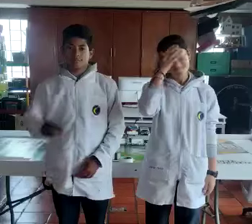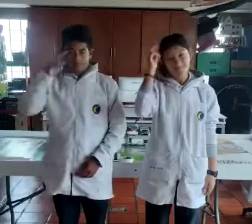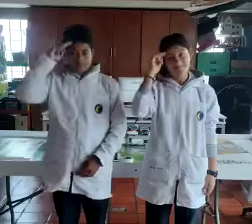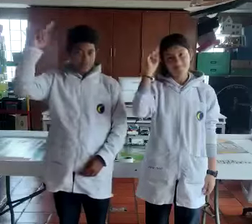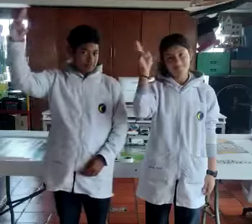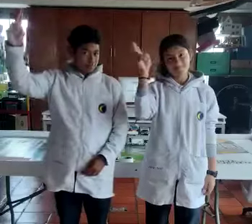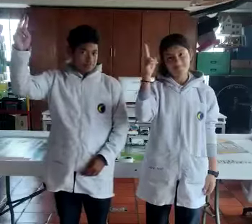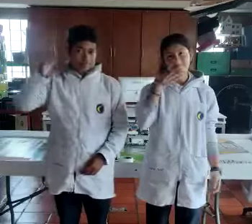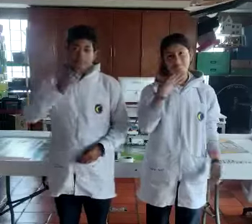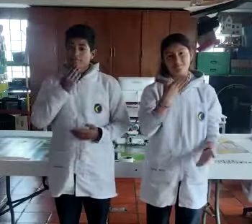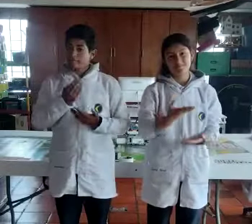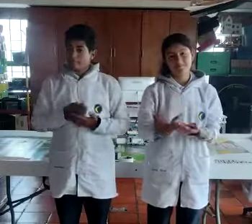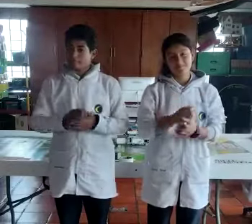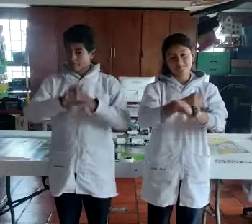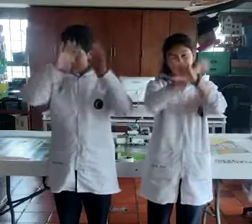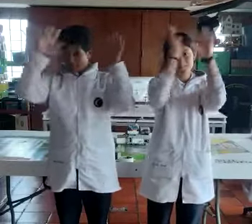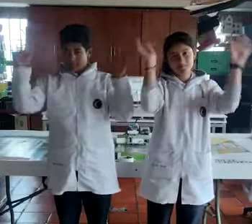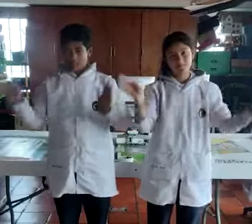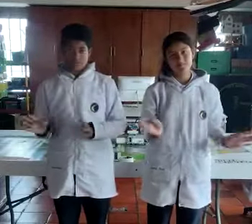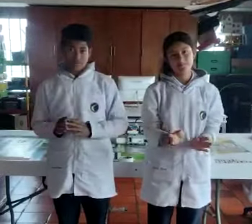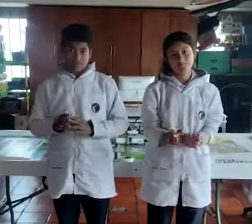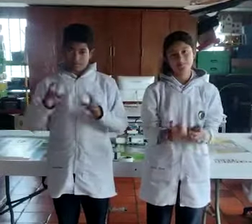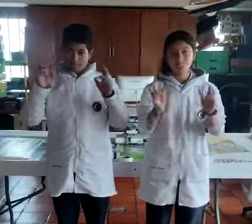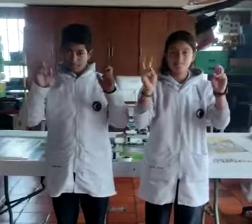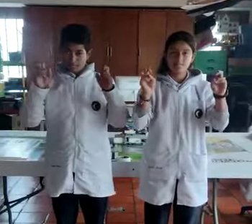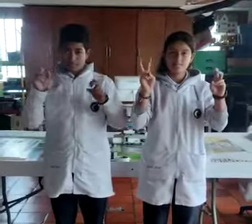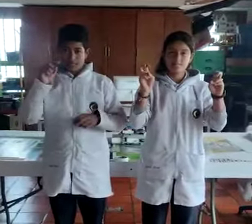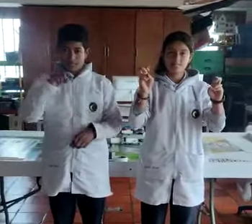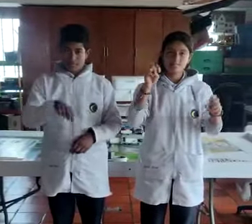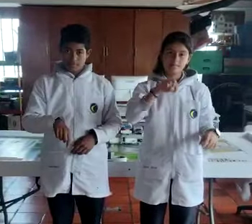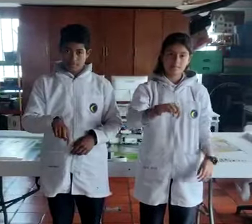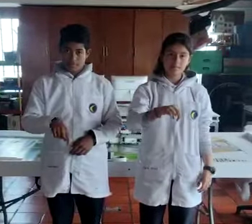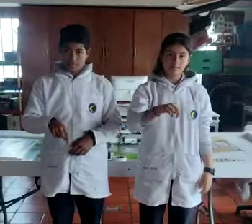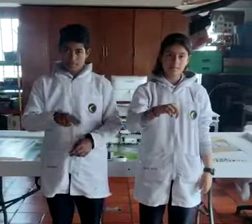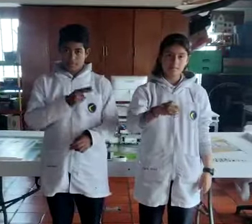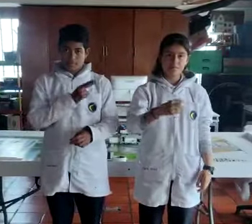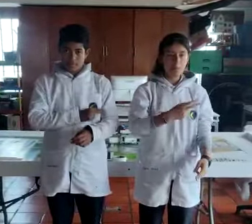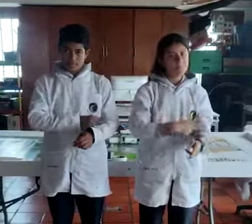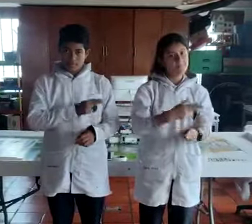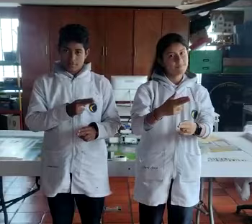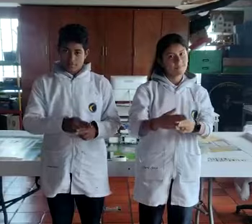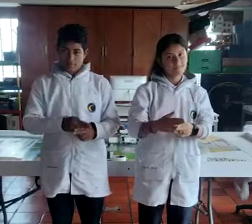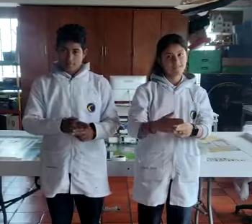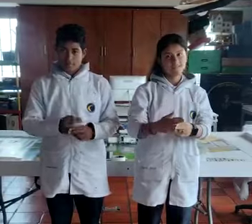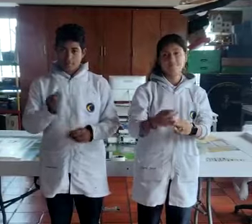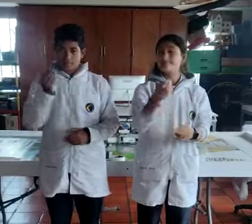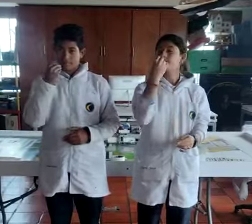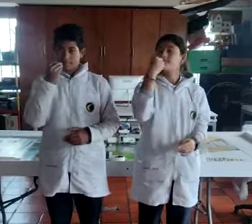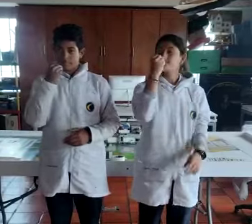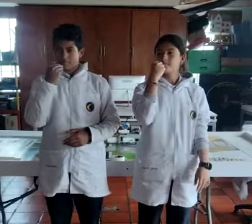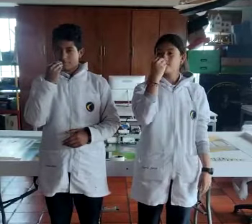Hola, buenos días. El tema de hoy, los pronombres y los alimentos.